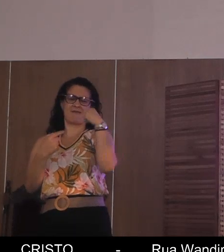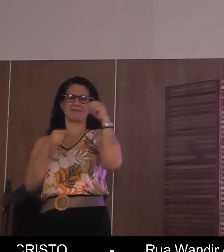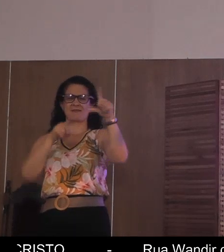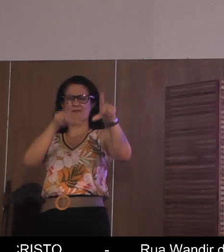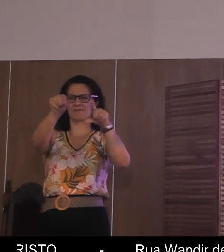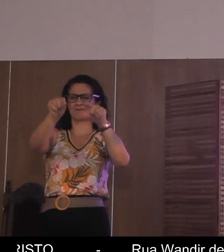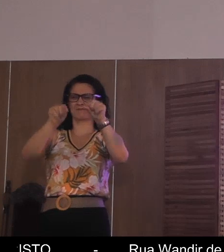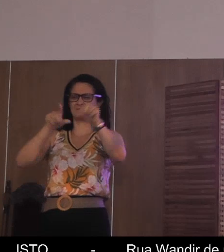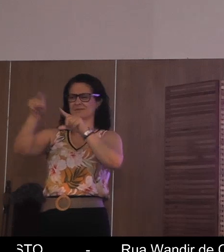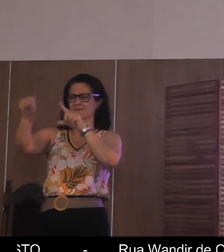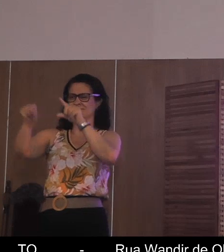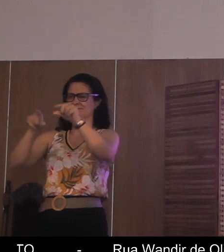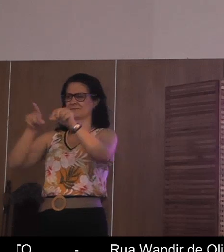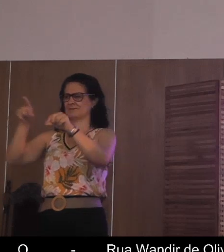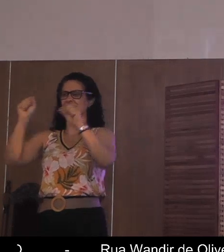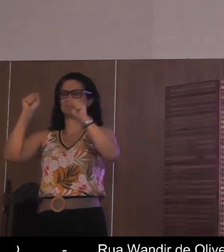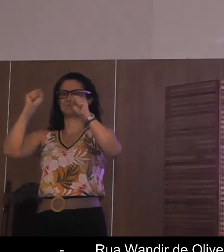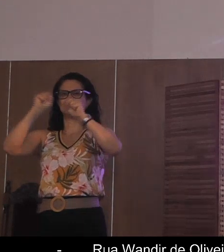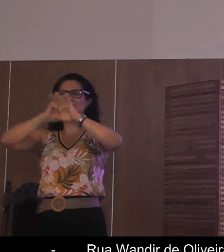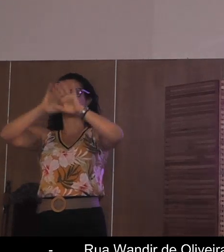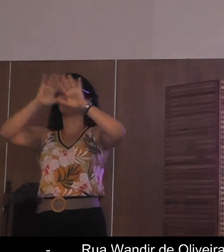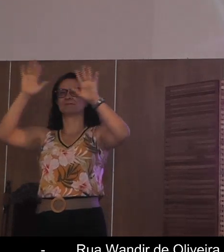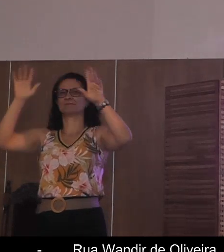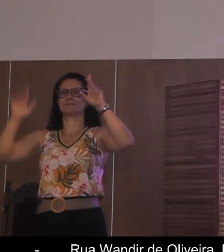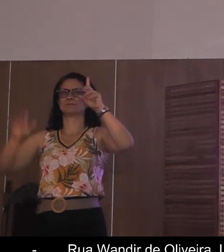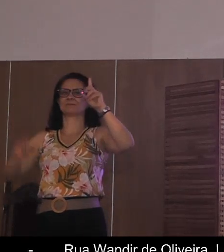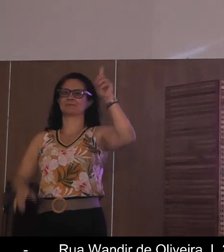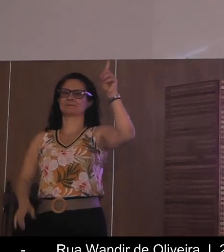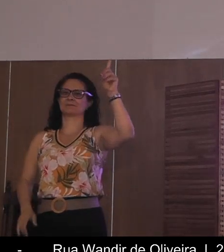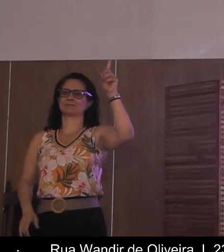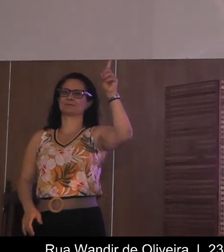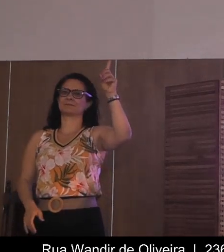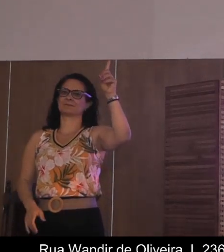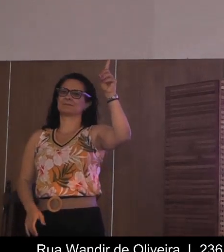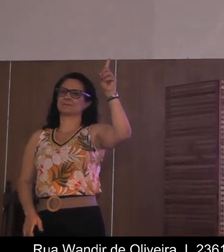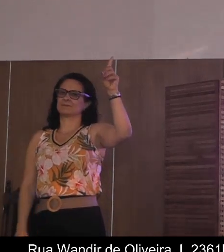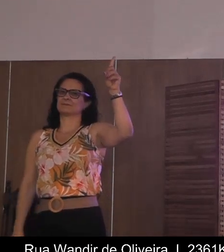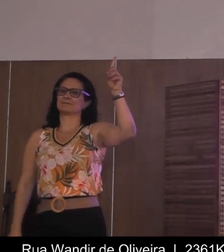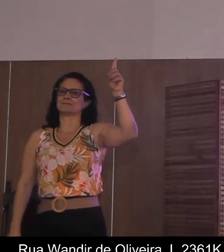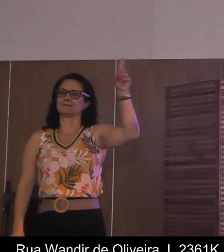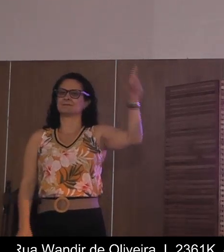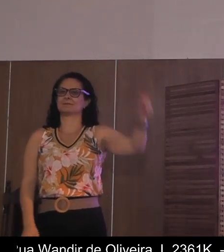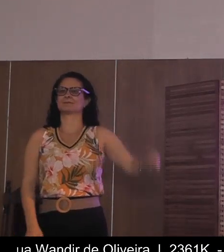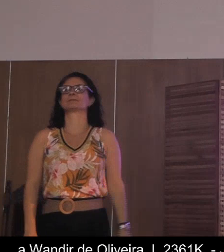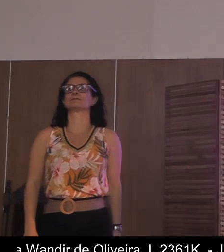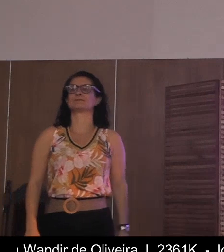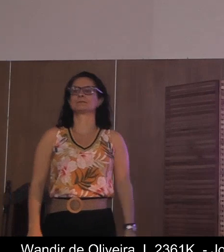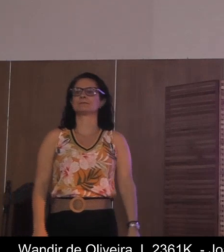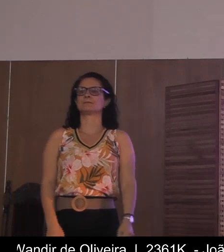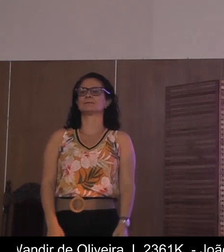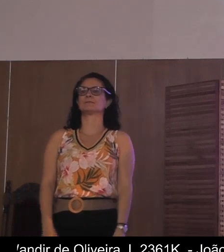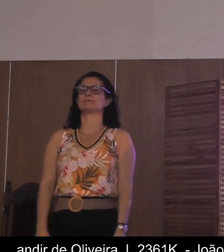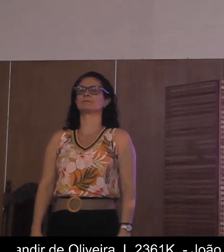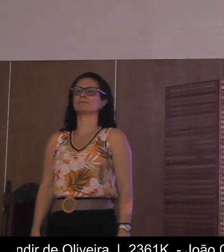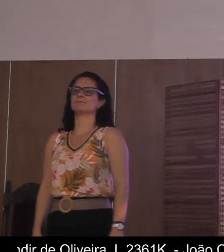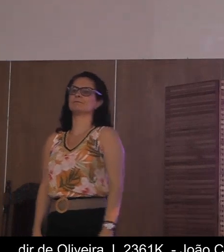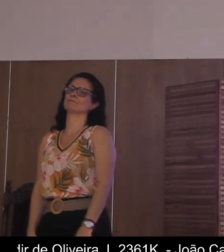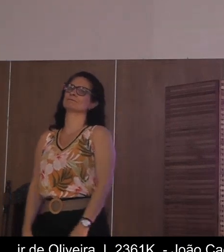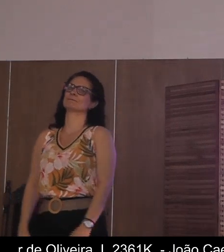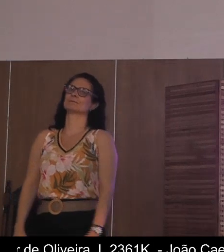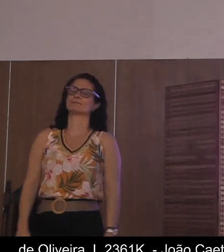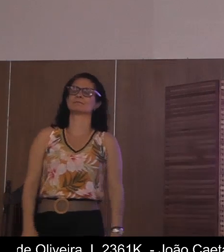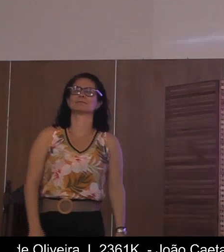Aleluia, glória a Deus, né? Vamos subir um pouquinho o tom aqui, dó maior. Vamos louvar ao Senhor com muita alegria e exaltá-lo, porque